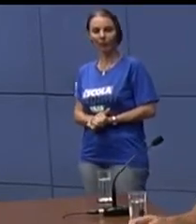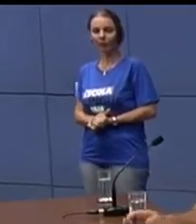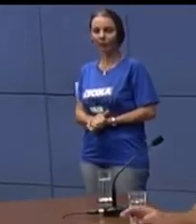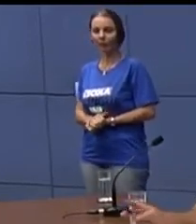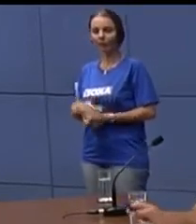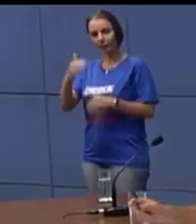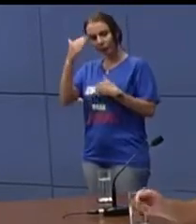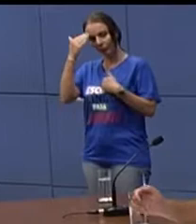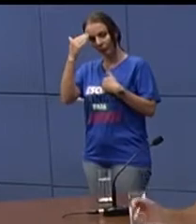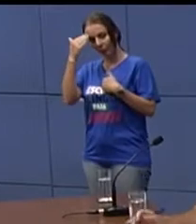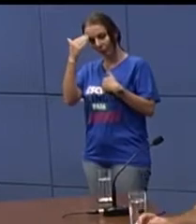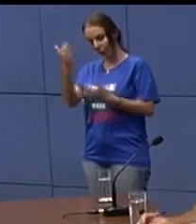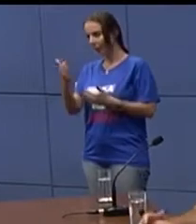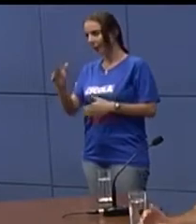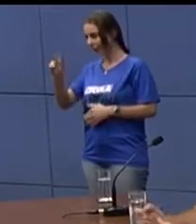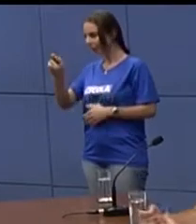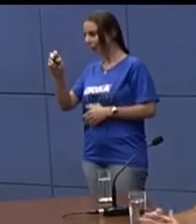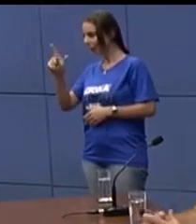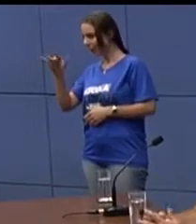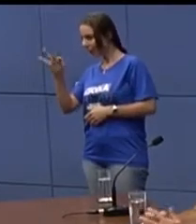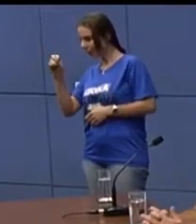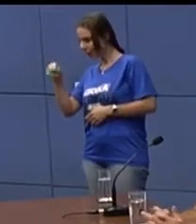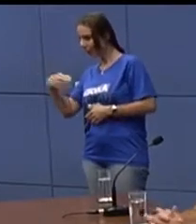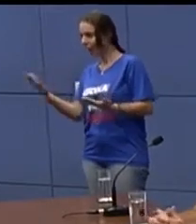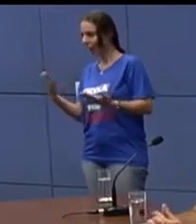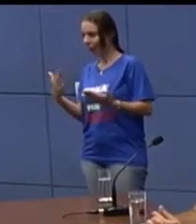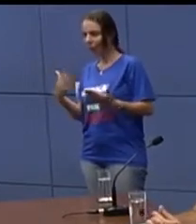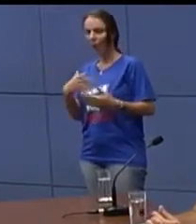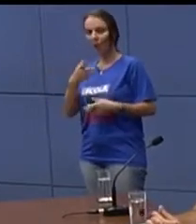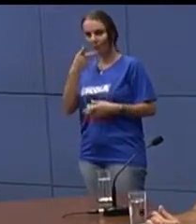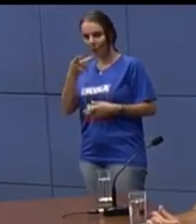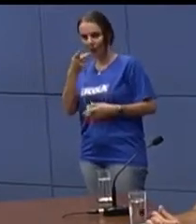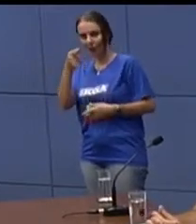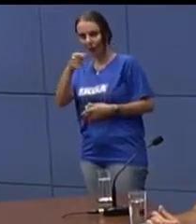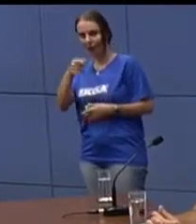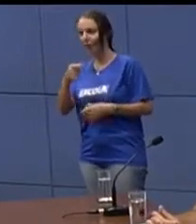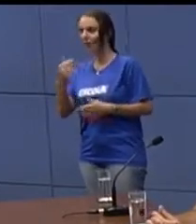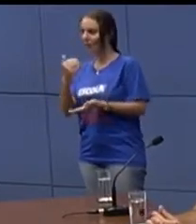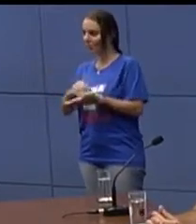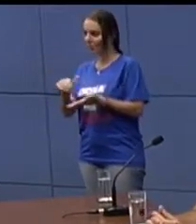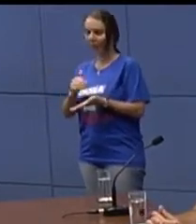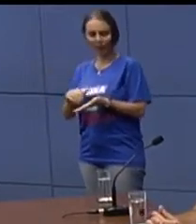Então, obrigado, Eliton. Eu passaria, então, a palavra aqui à secretária